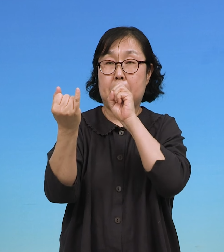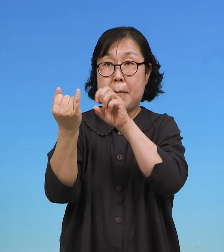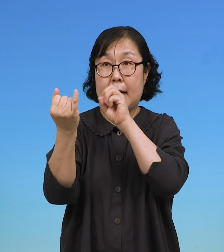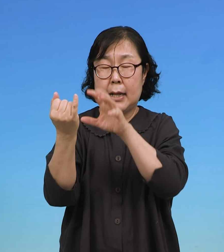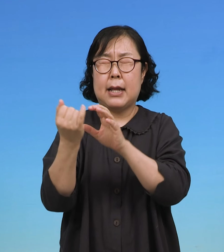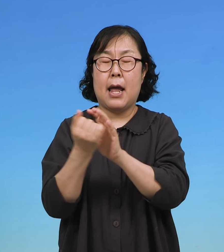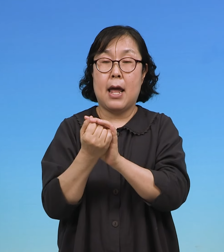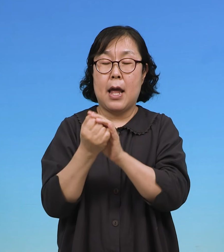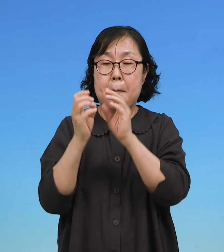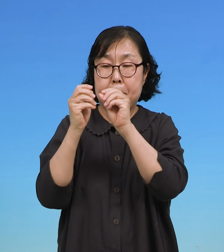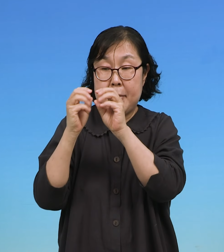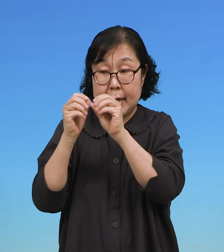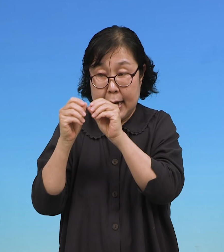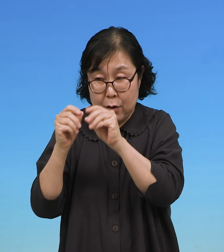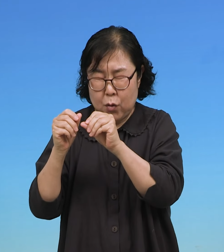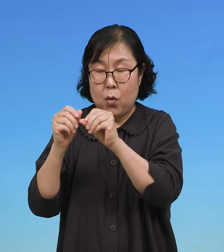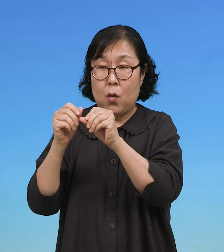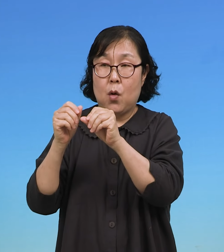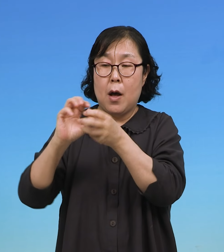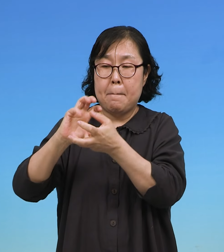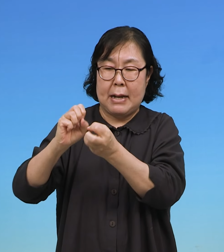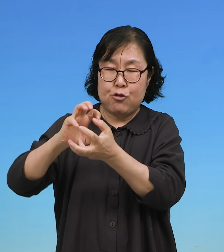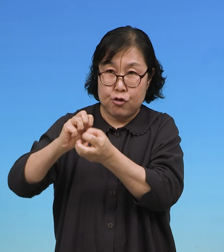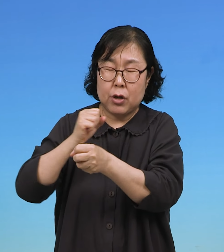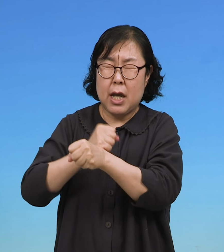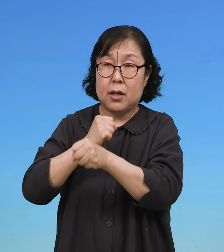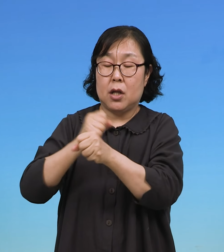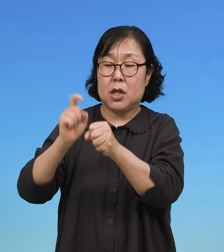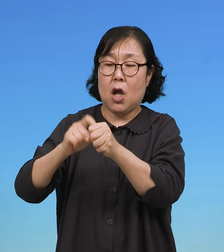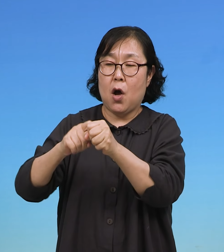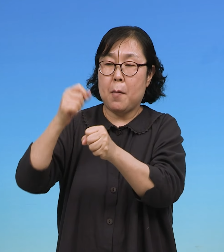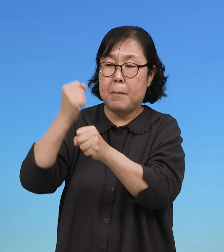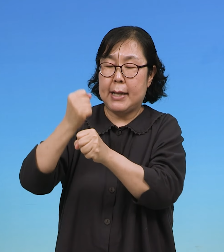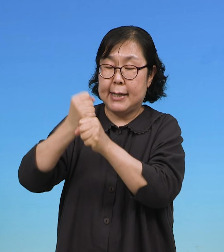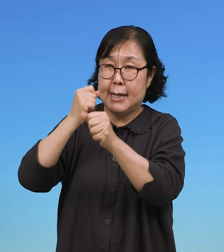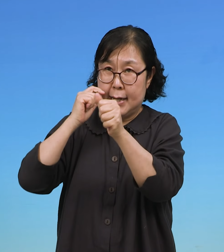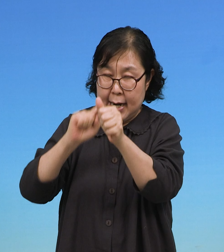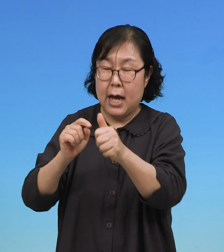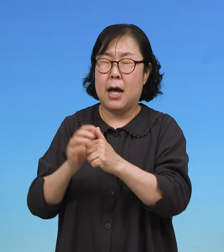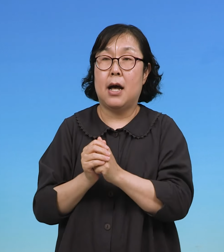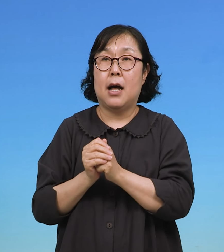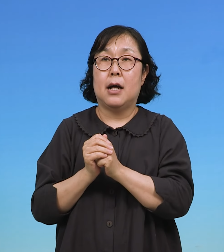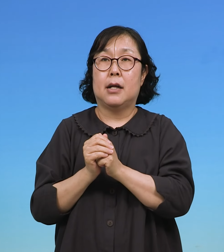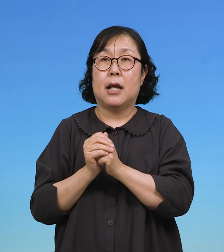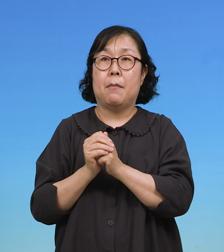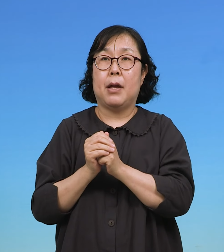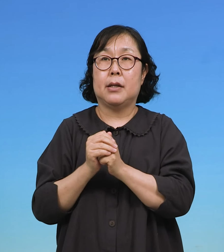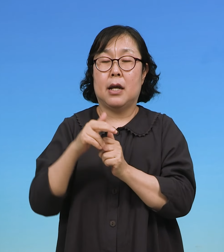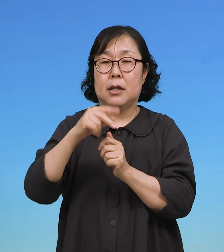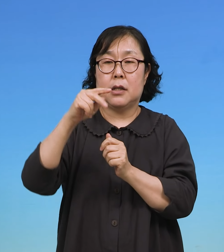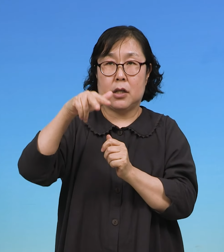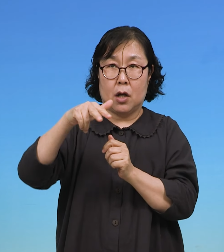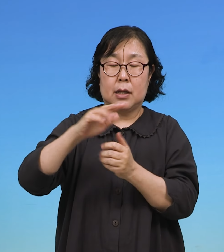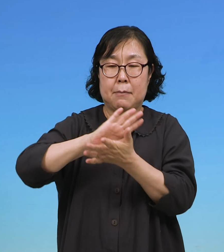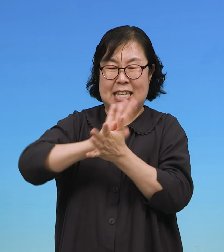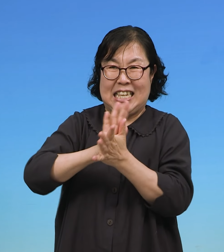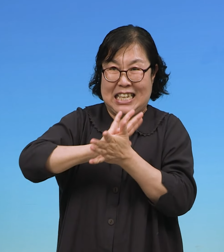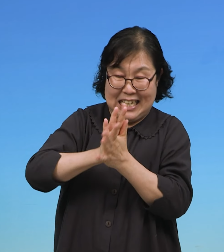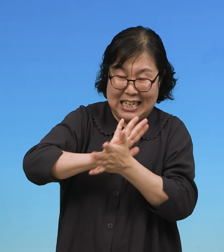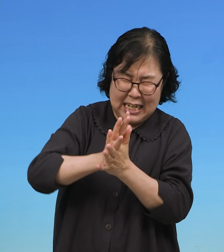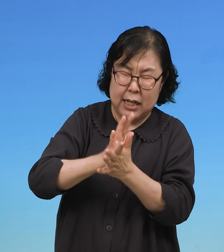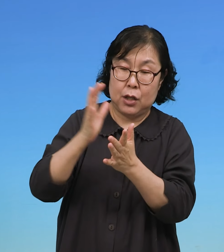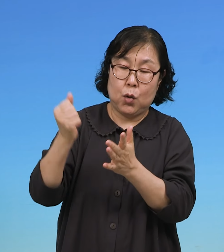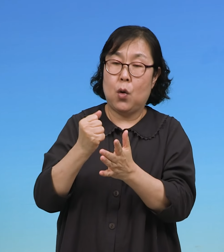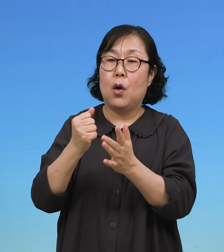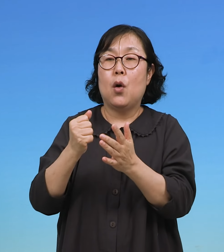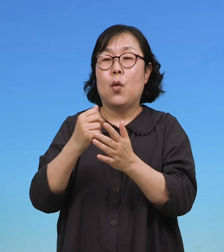가루 세 스아를 가져다가 반죽하여 떡을 만들라 하고, 마지막 8절 아브라함이 엉긴 젖과 우유와 이